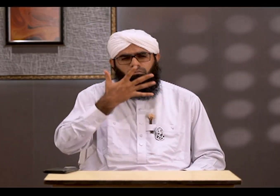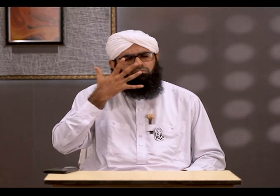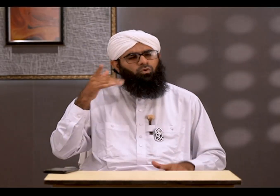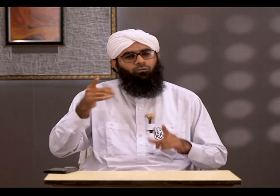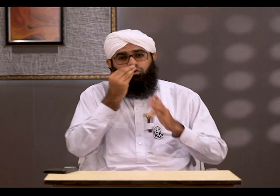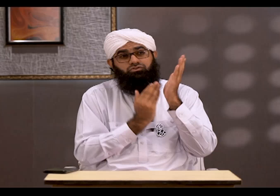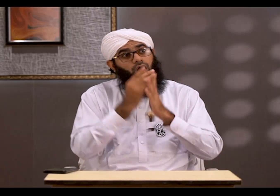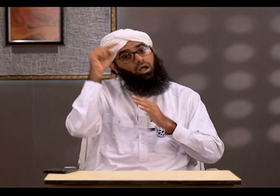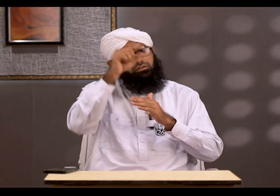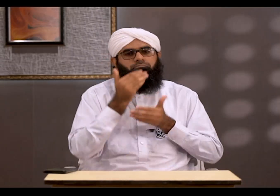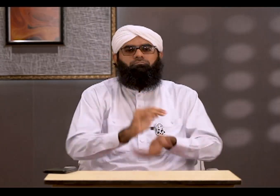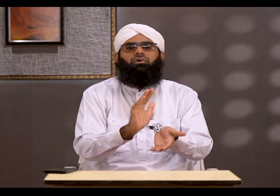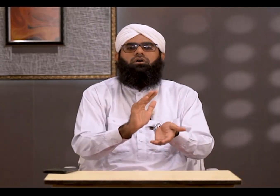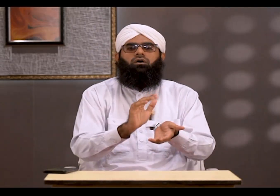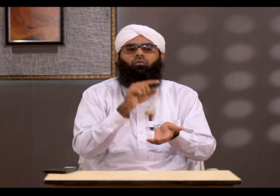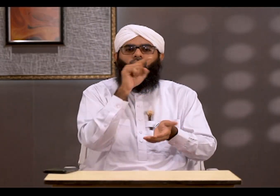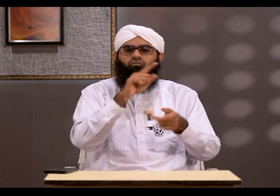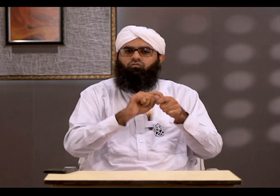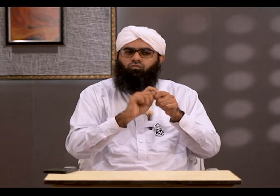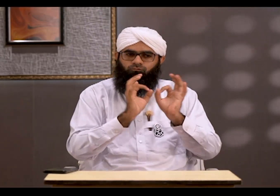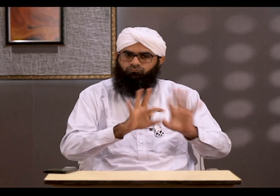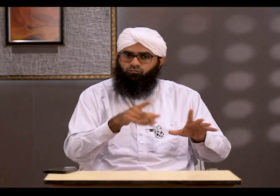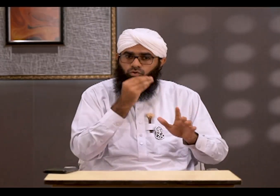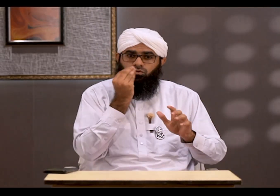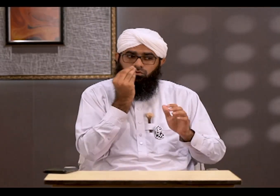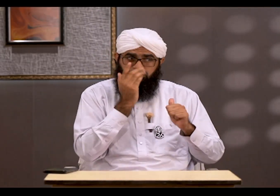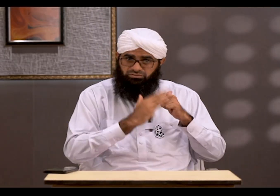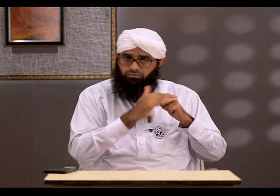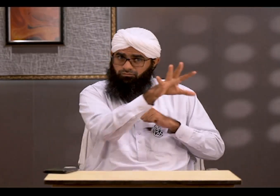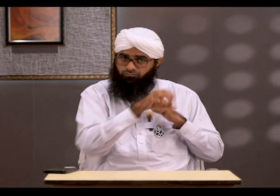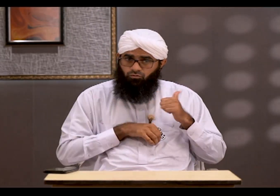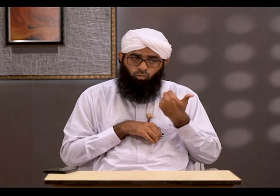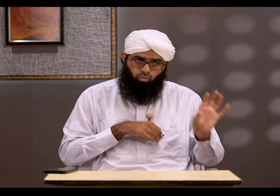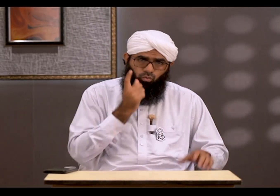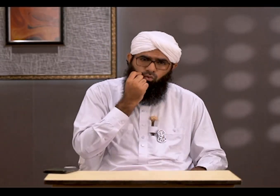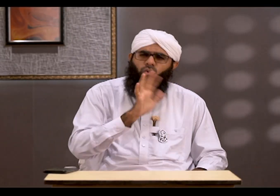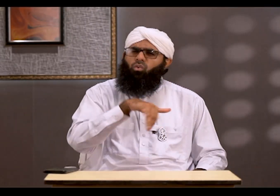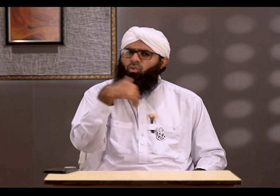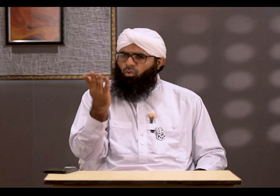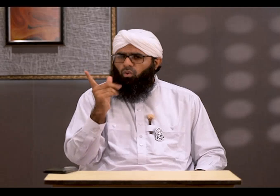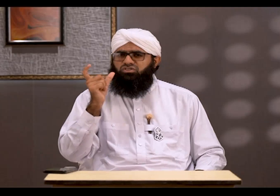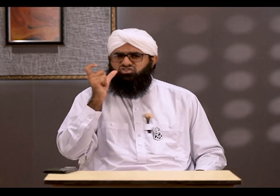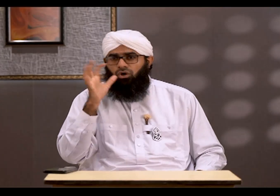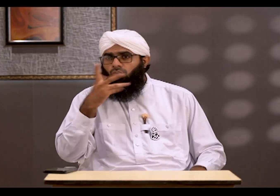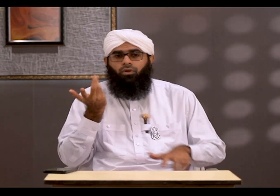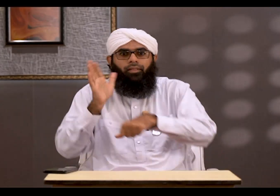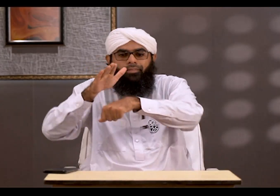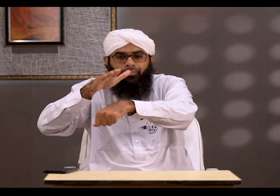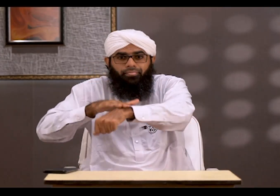ہے، اسی وجہ سے انہیں ان کے جنتی شوہروں کے علاوہ کسی آدمی اور جن نے نہ چھوا ہوگا۔ جنتی عورتوں کی پنڈلیوں